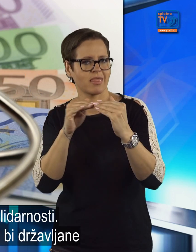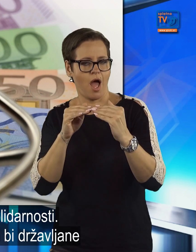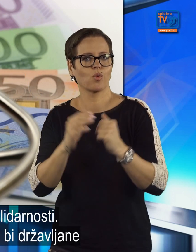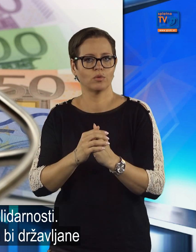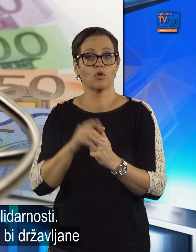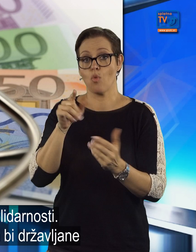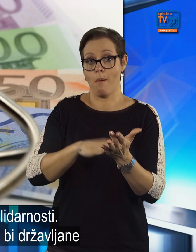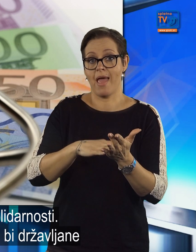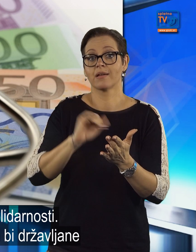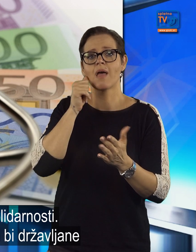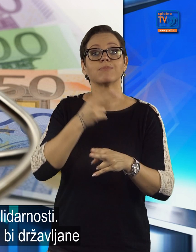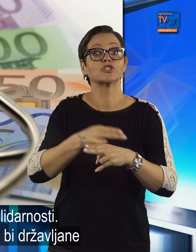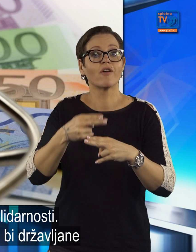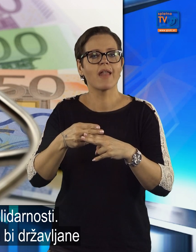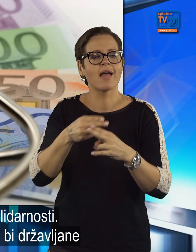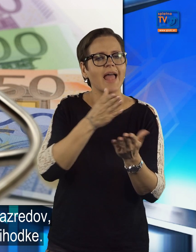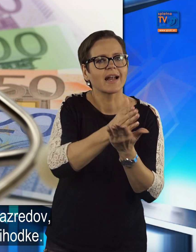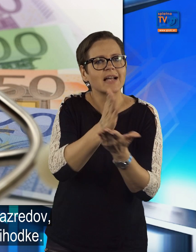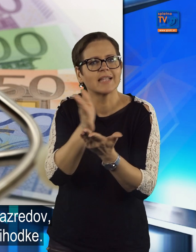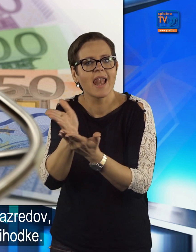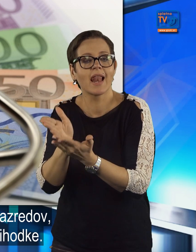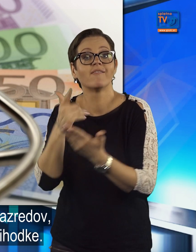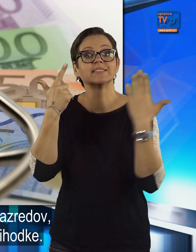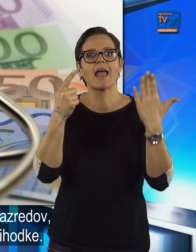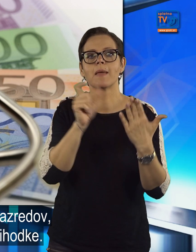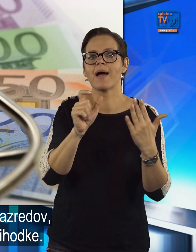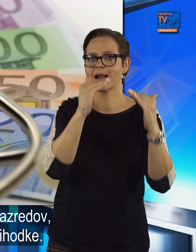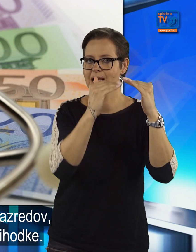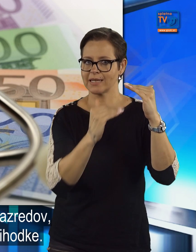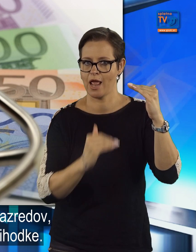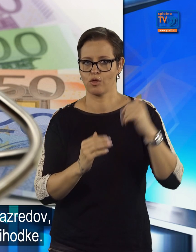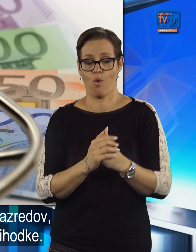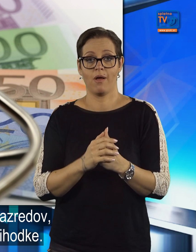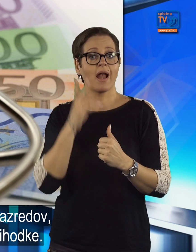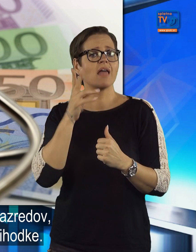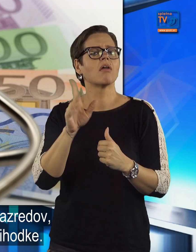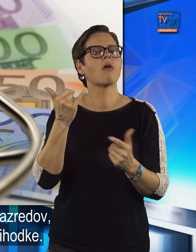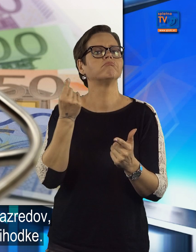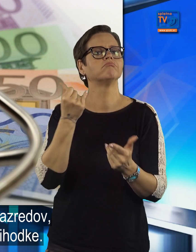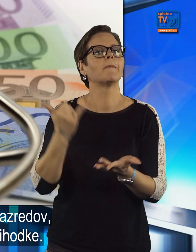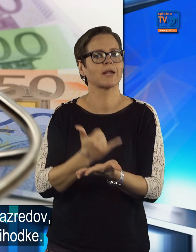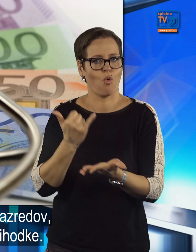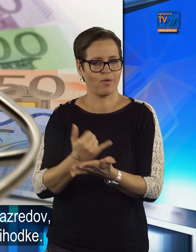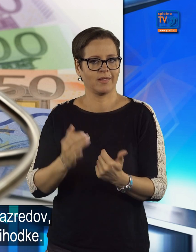solidarnosti. To pomeni, da bi državljane razdelili v 7 razredov glede na prihodke.